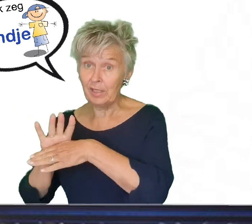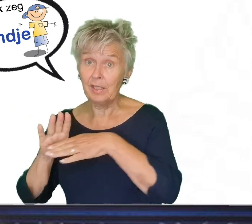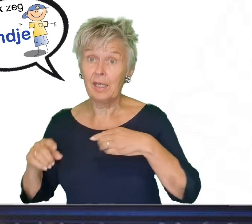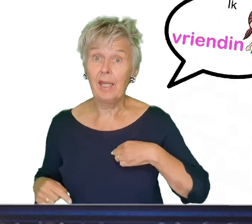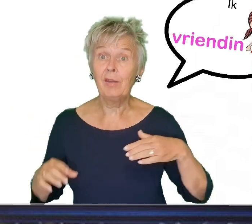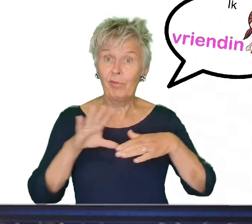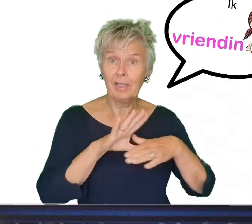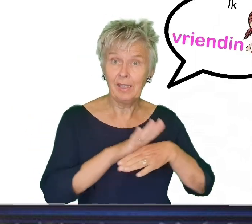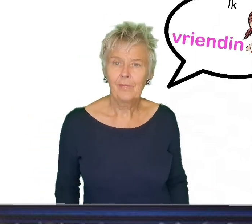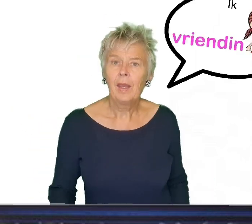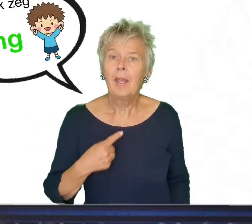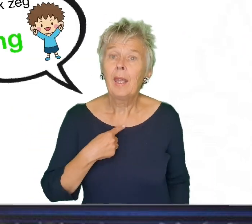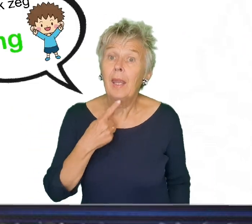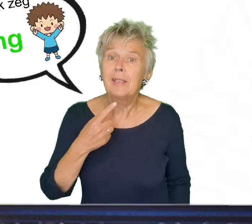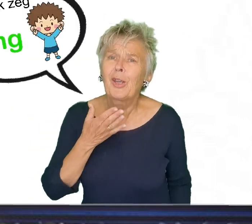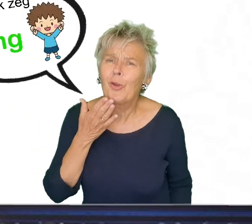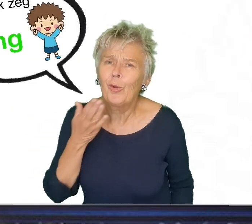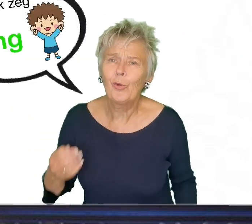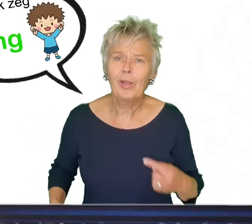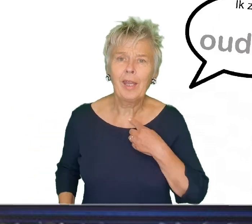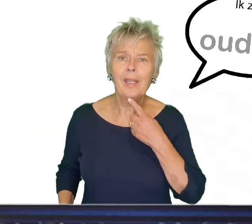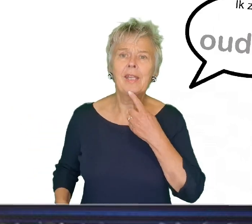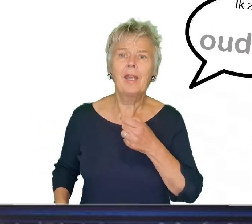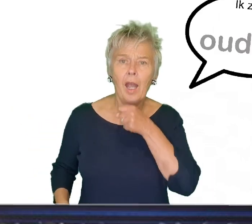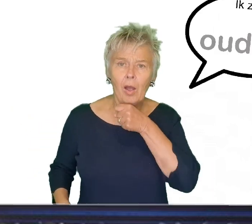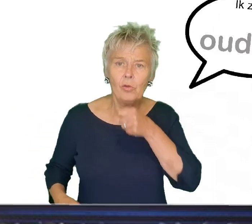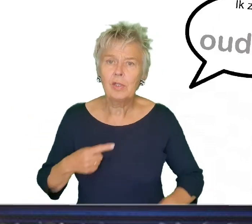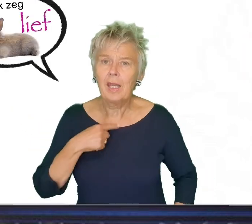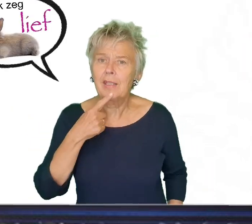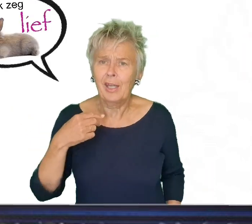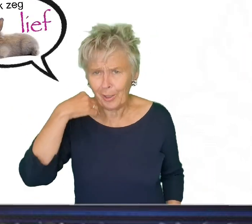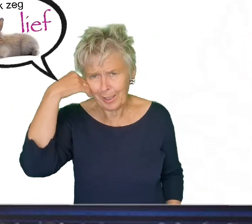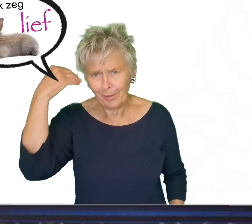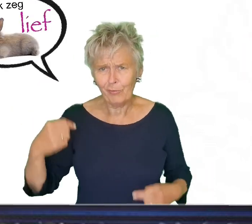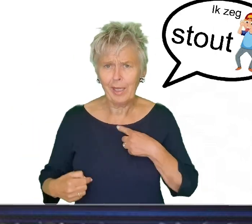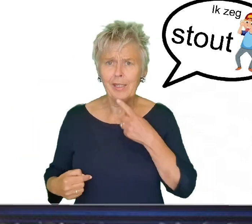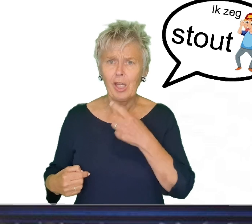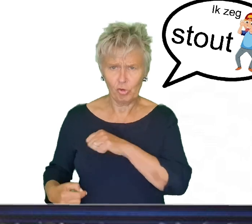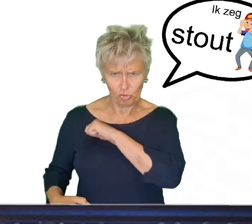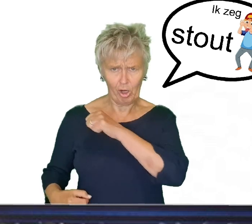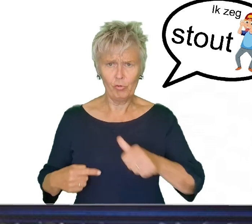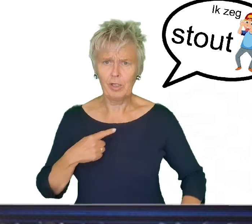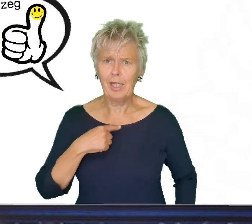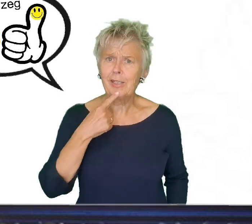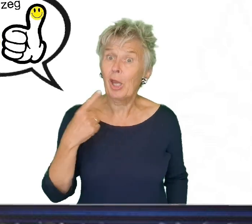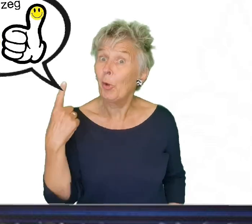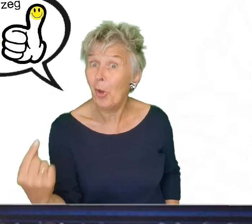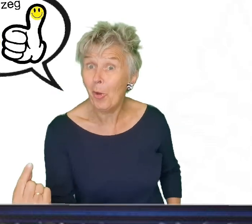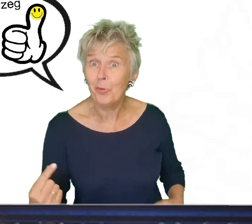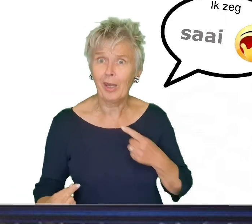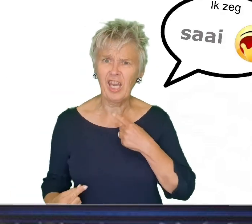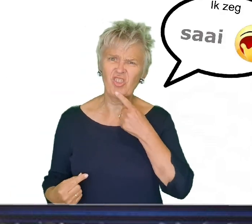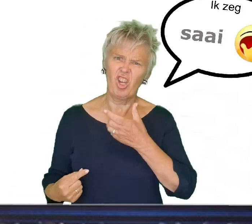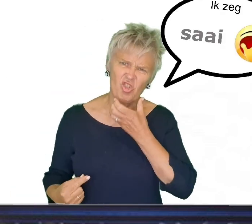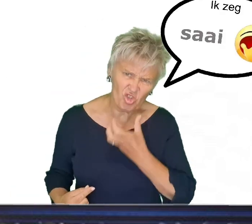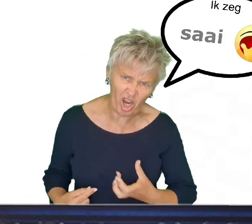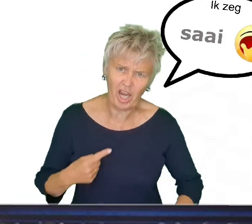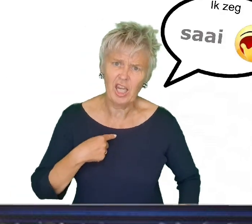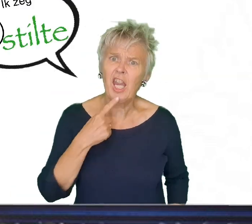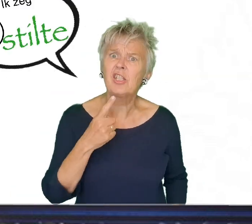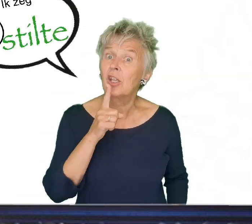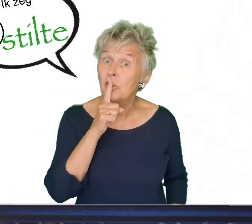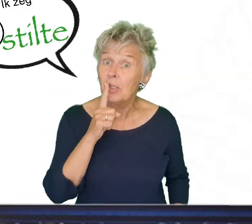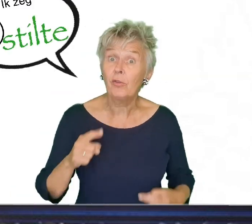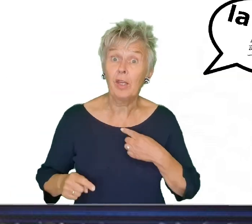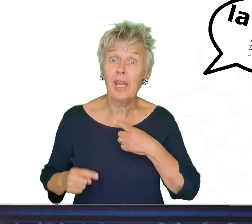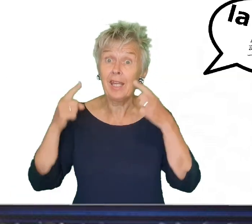zeg vriendje. Ik vriendin. Ik zeg jong. Ik zeg oud. Ik zeg lief. Ik zeg stout. Ik zeg leuk. Ik zeg saai.